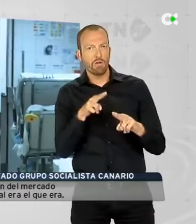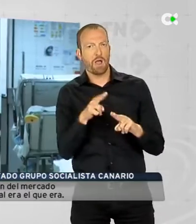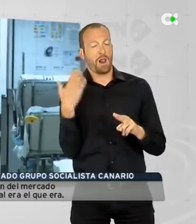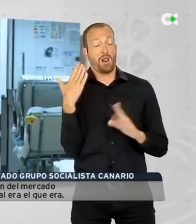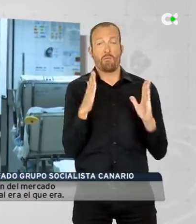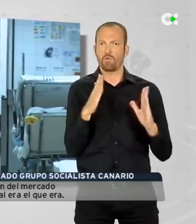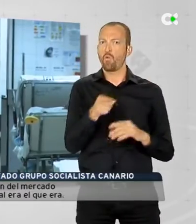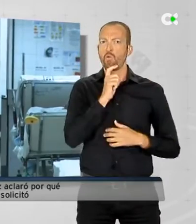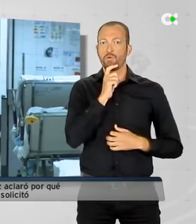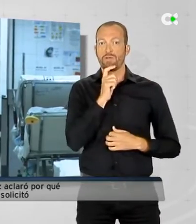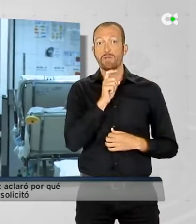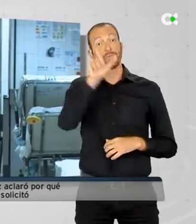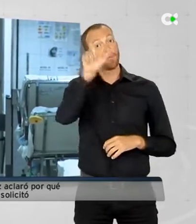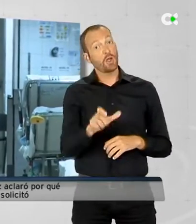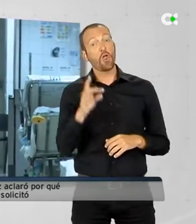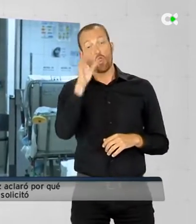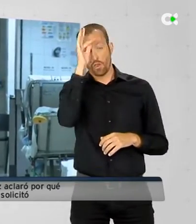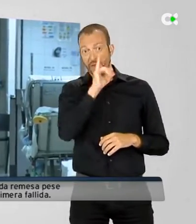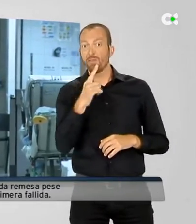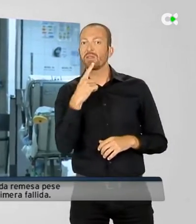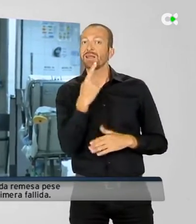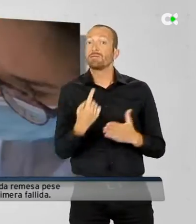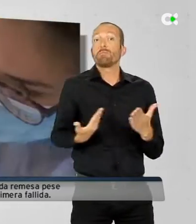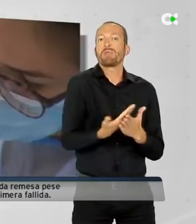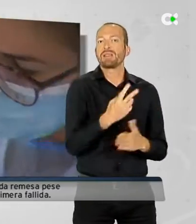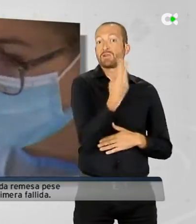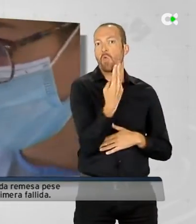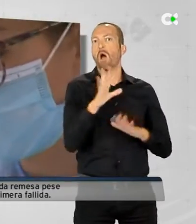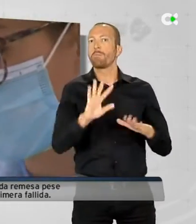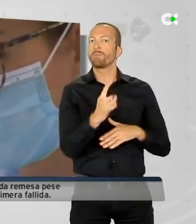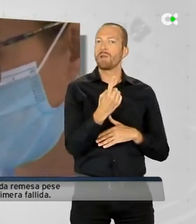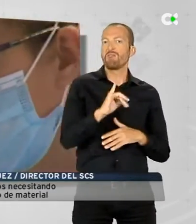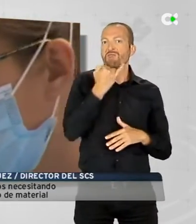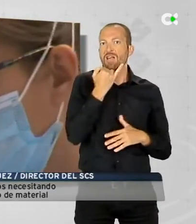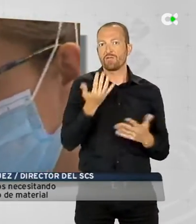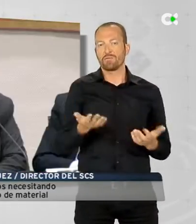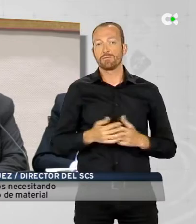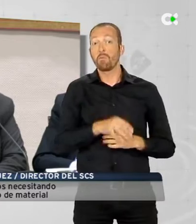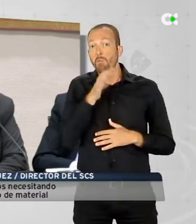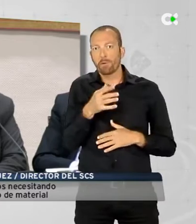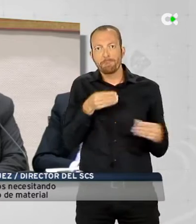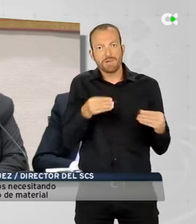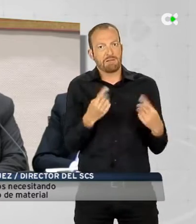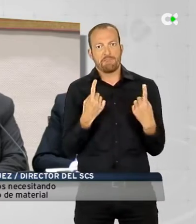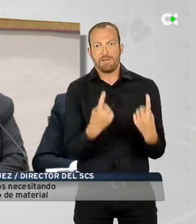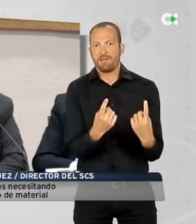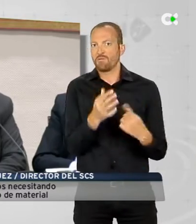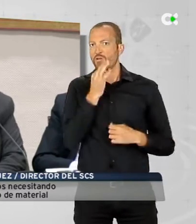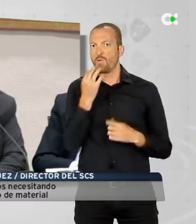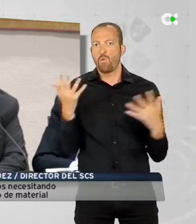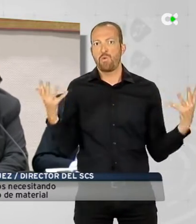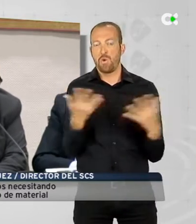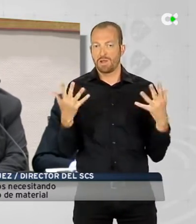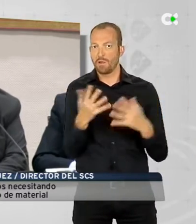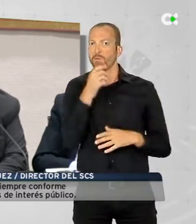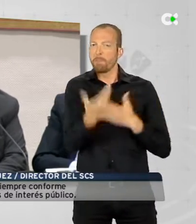era. Domínguez aclaró por qué se solicitó una segunda remesa pese a una primera fallida. Seguíamos necesitando ese tipo de